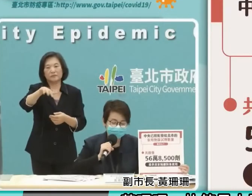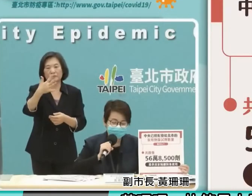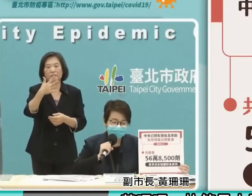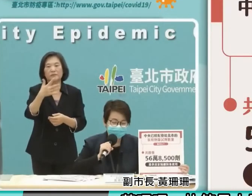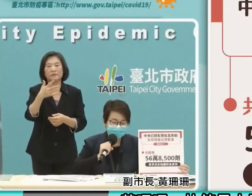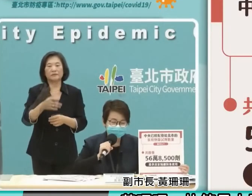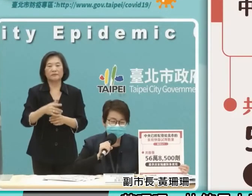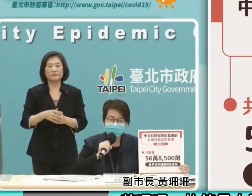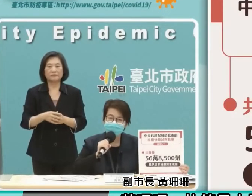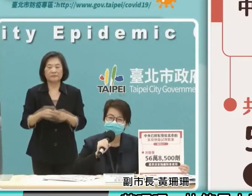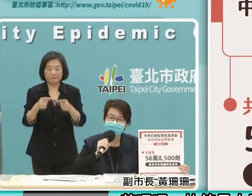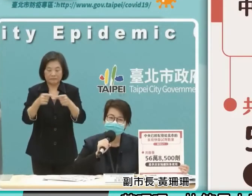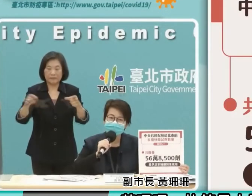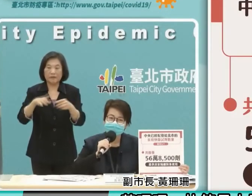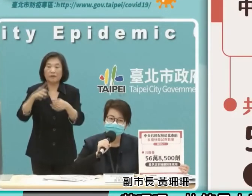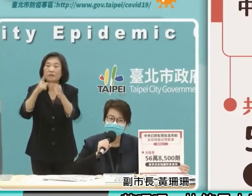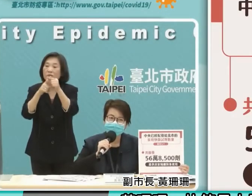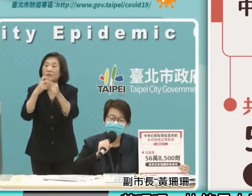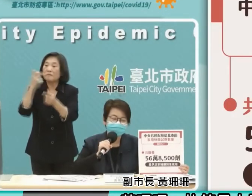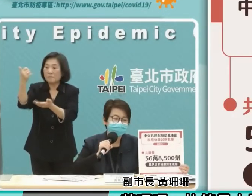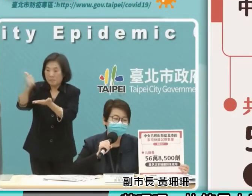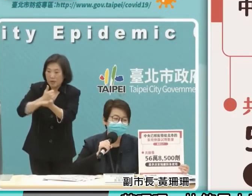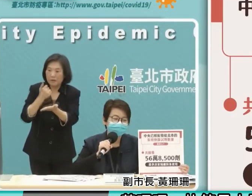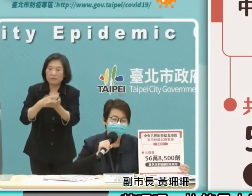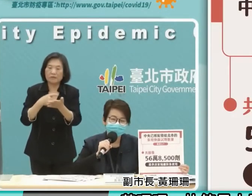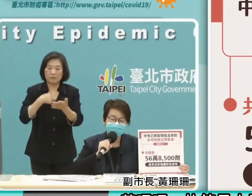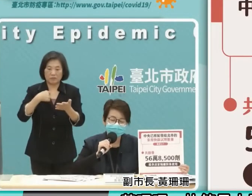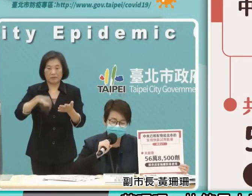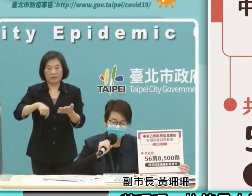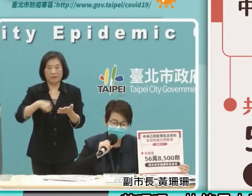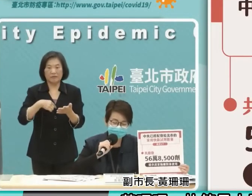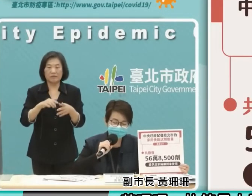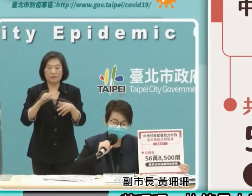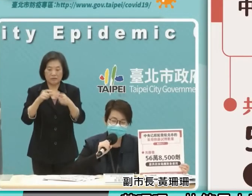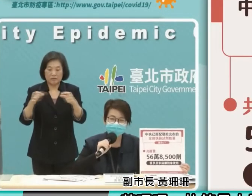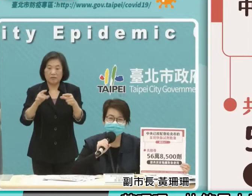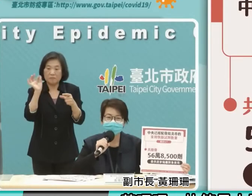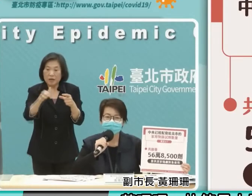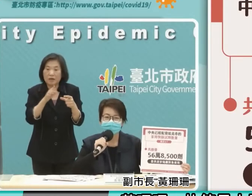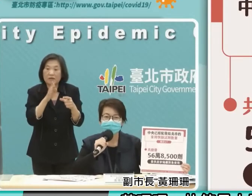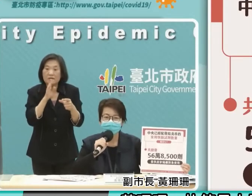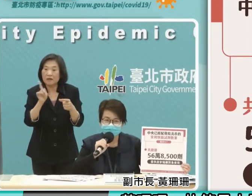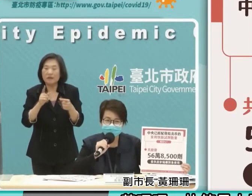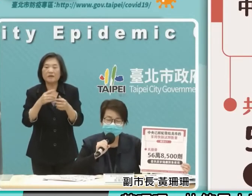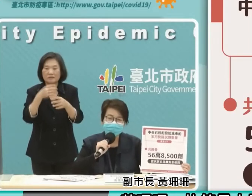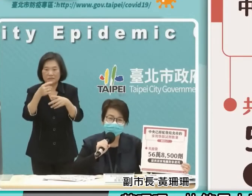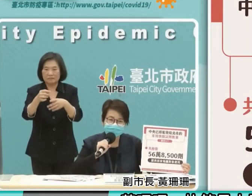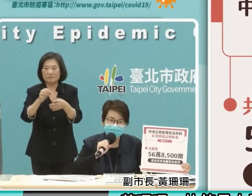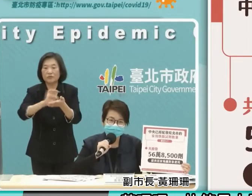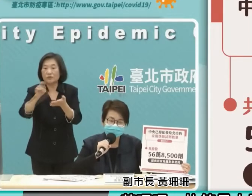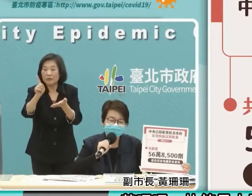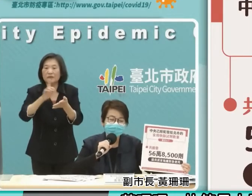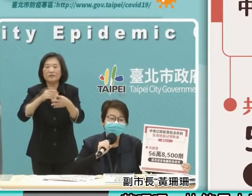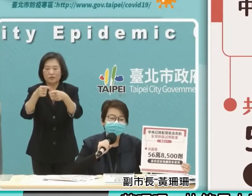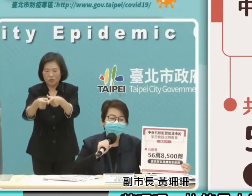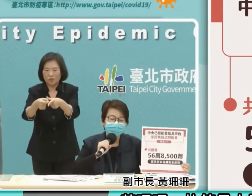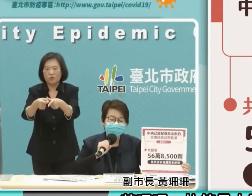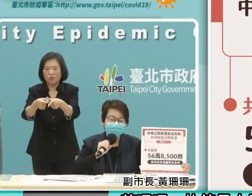568500剂，中央拨发给地方的快筛剂全部都是用在公费快筛